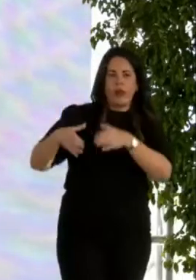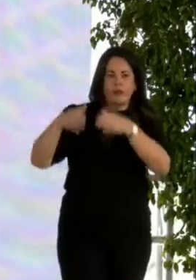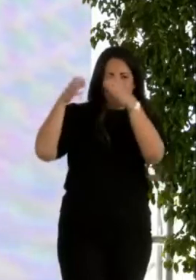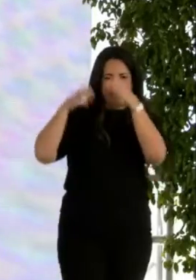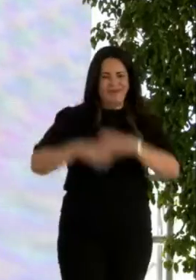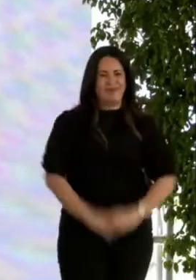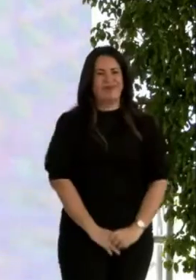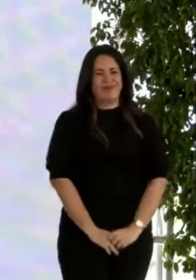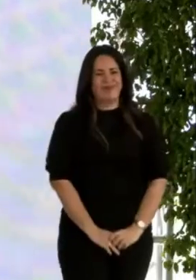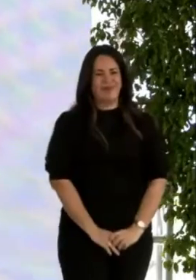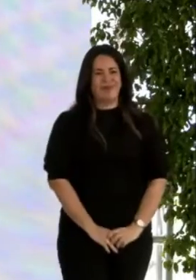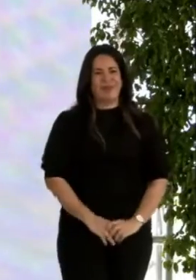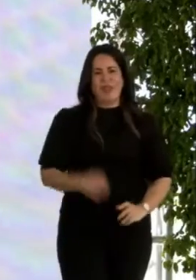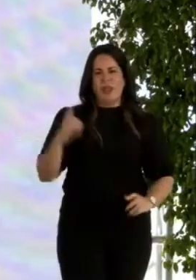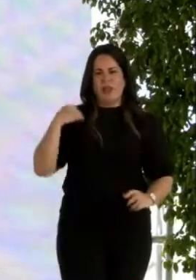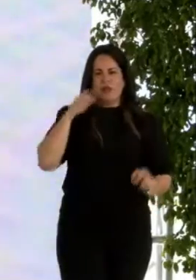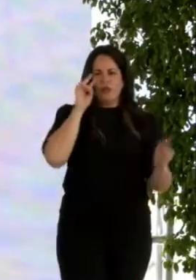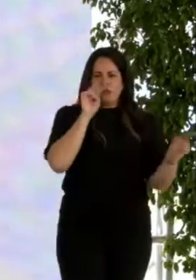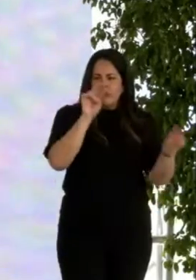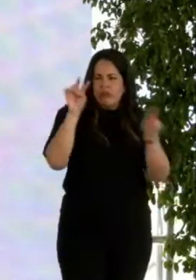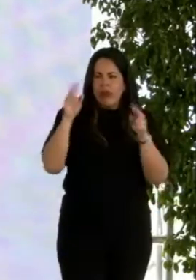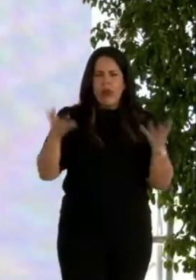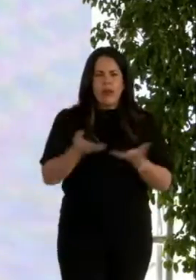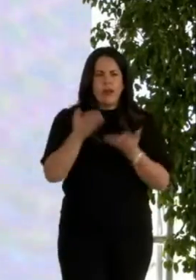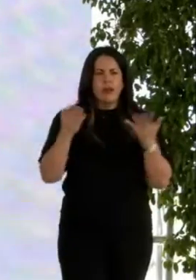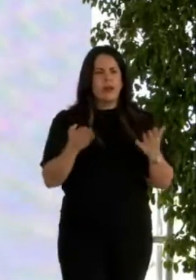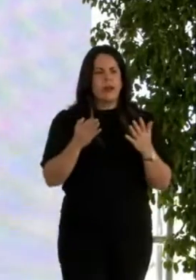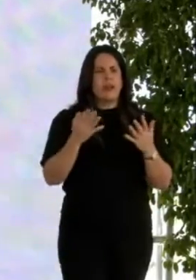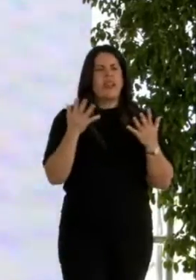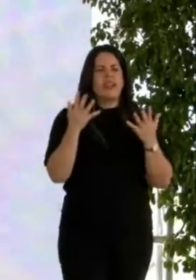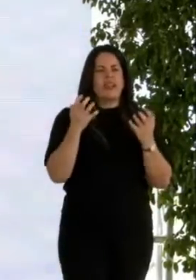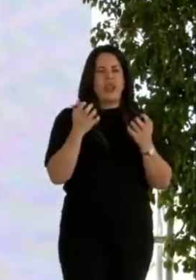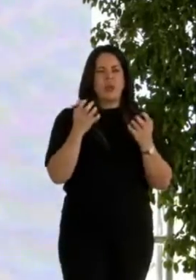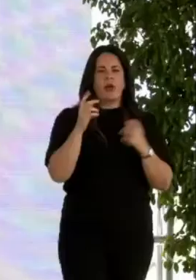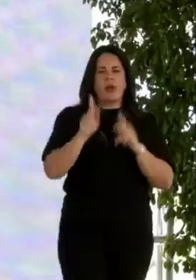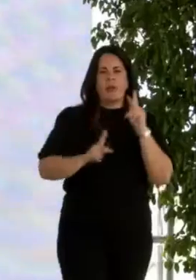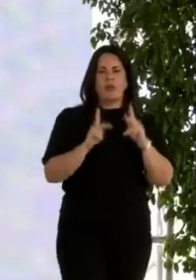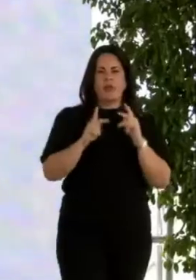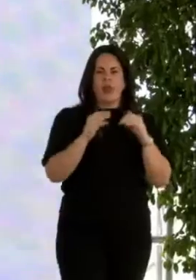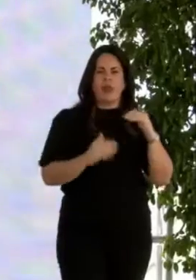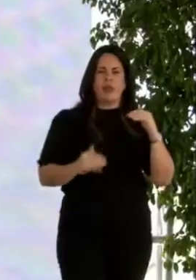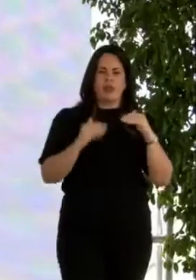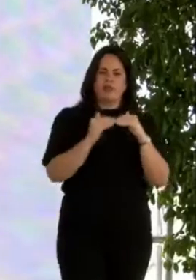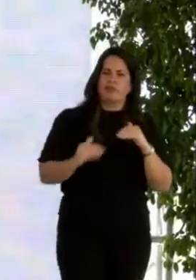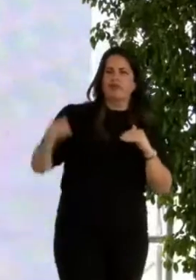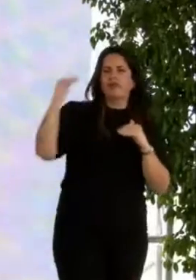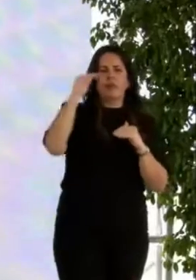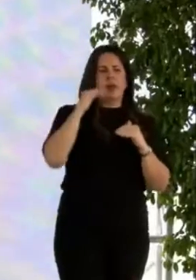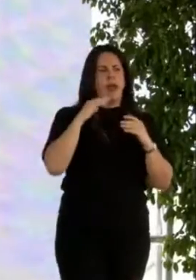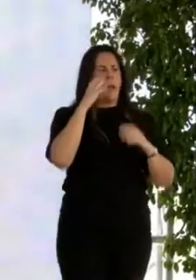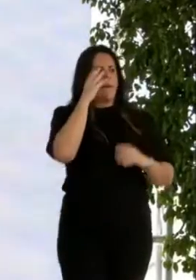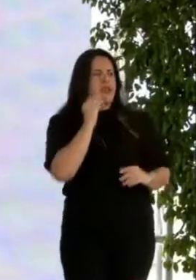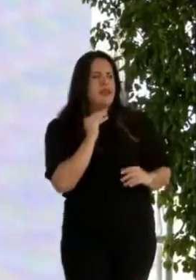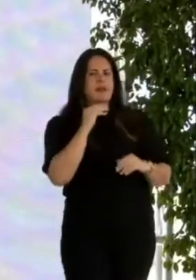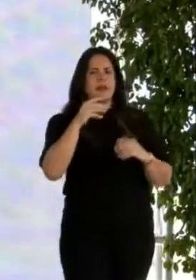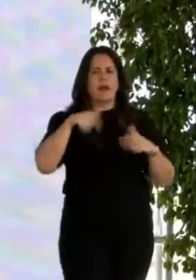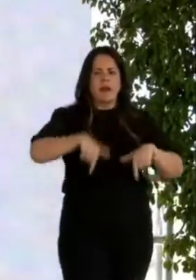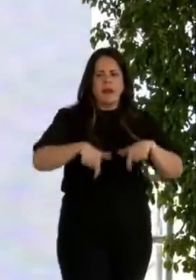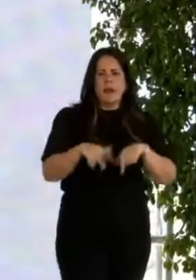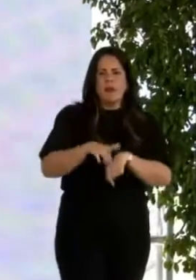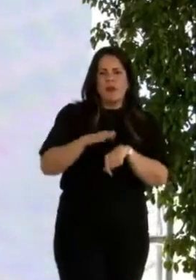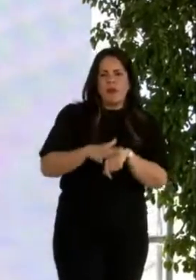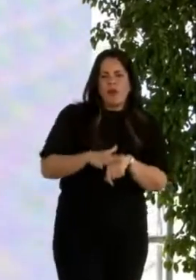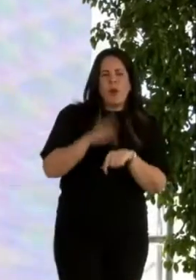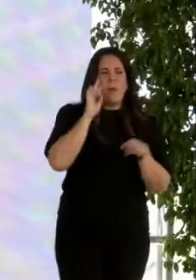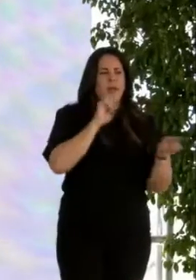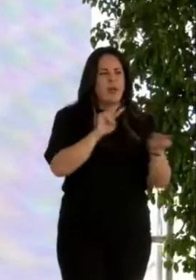torre, parte de nuestra visión aquí en Bahía Urbana, es elevar la experiencia de Puerto Rico y que la gente pueda atisbar, pueda ver